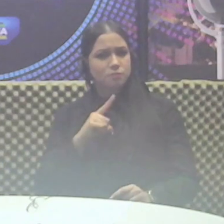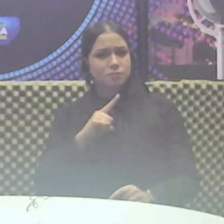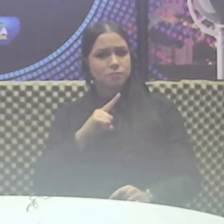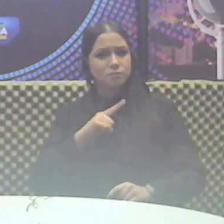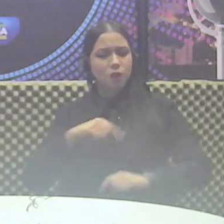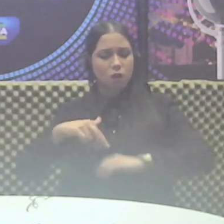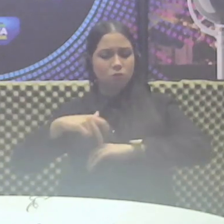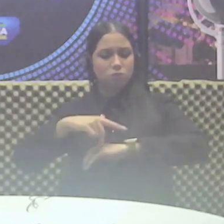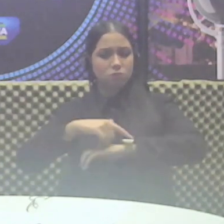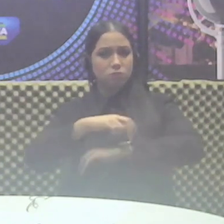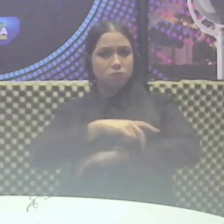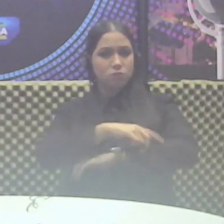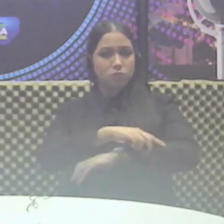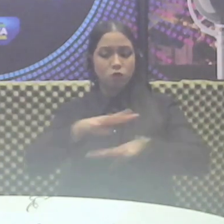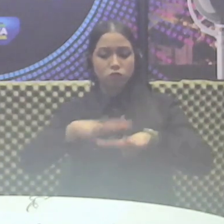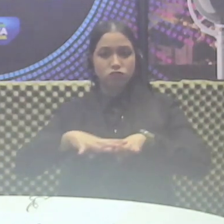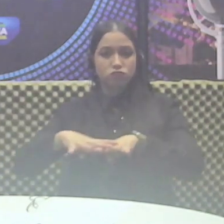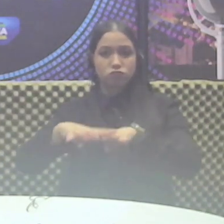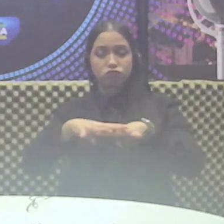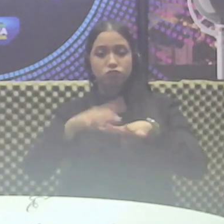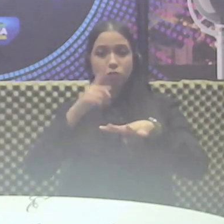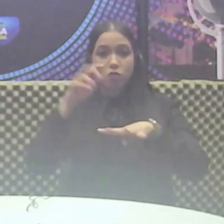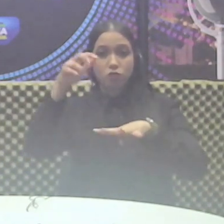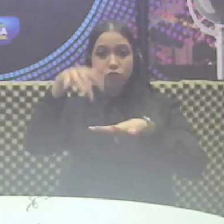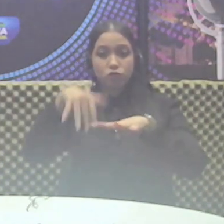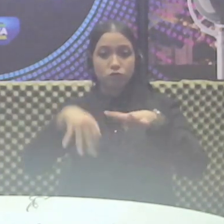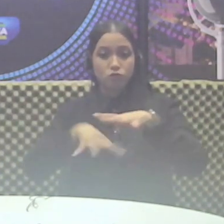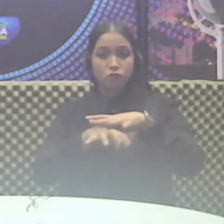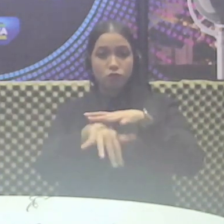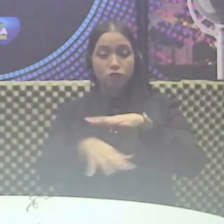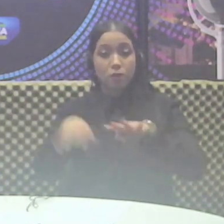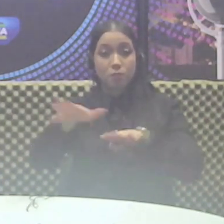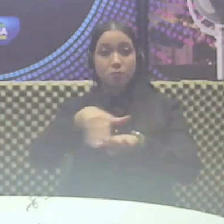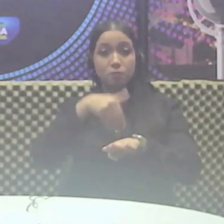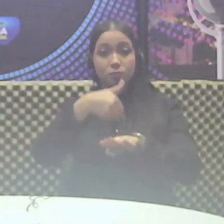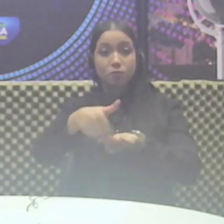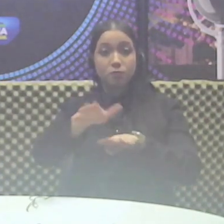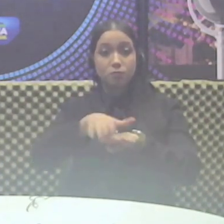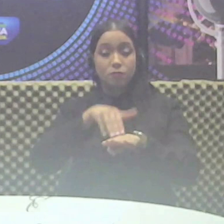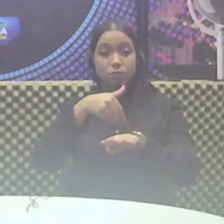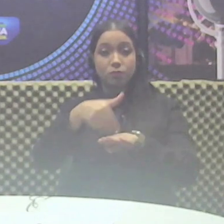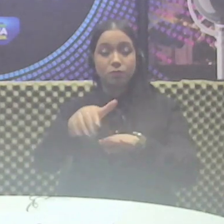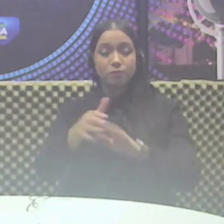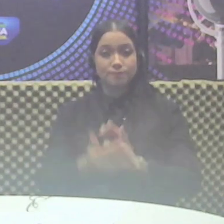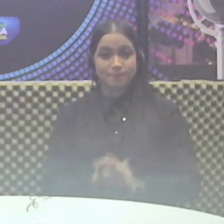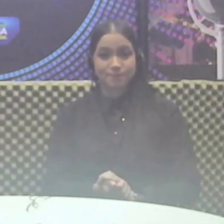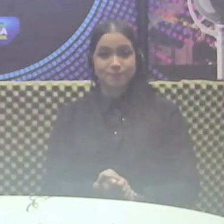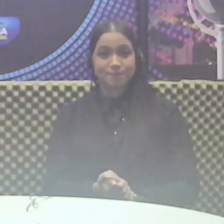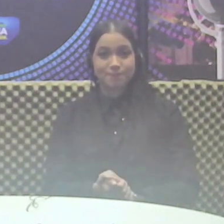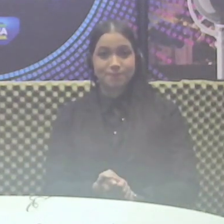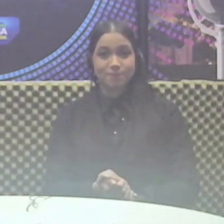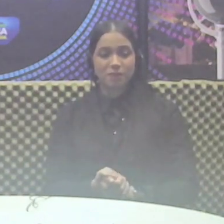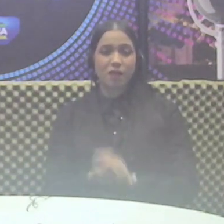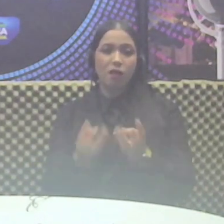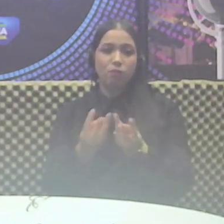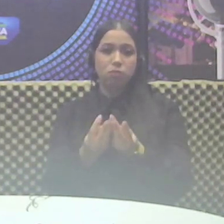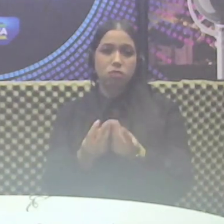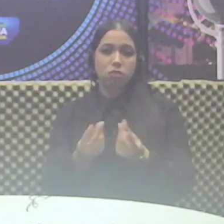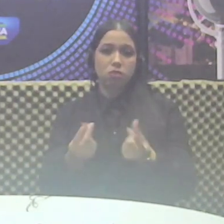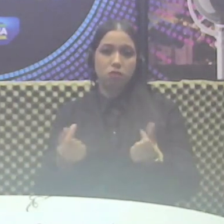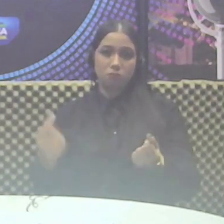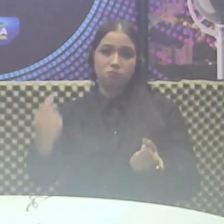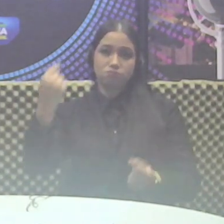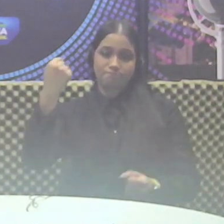meio-fio e sarjeta, saídas d'água, além da sinalização horizontal da pista. A erosão ocorrida no